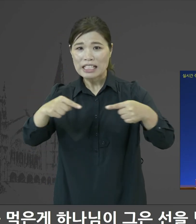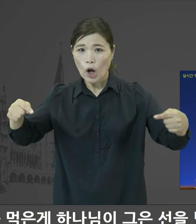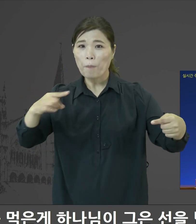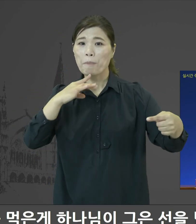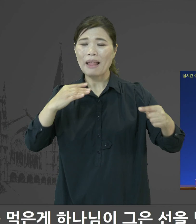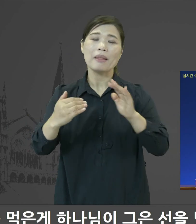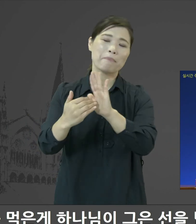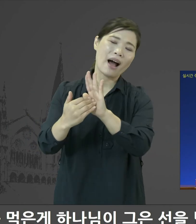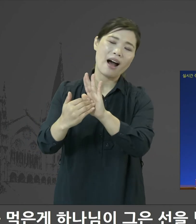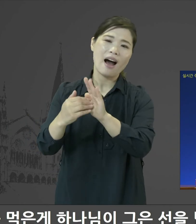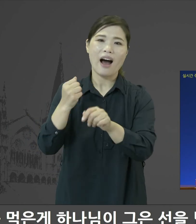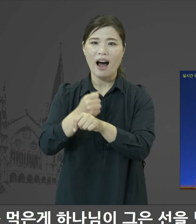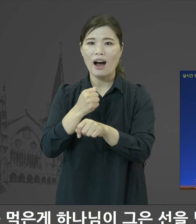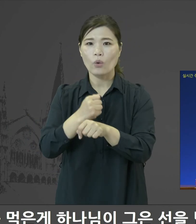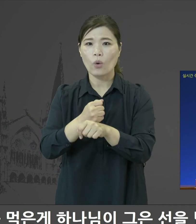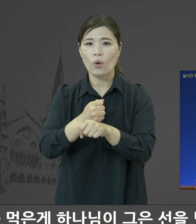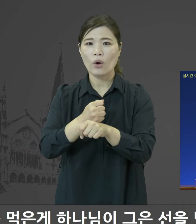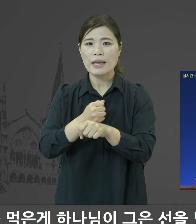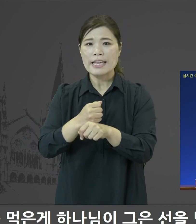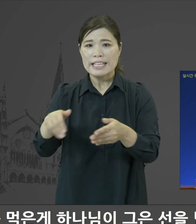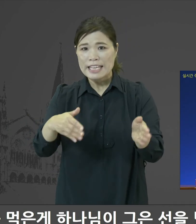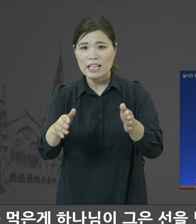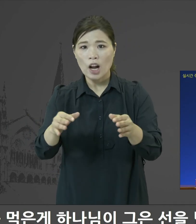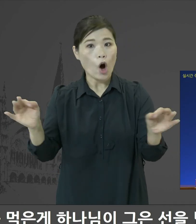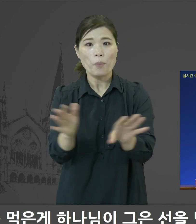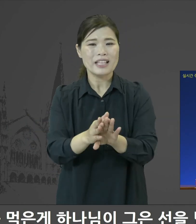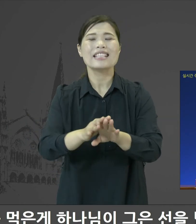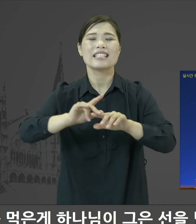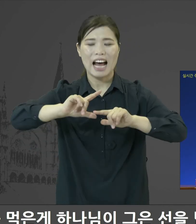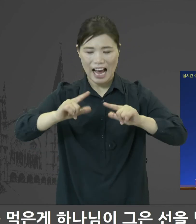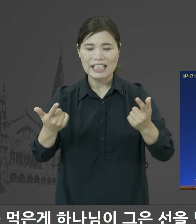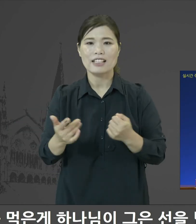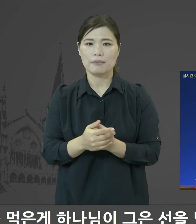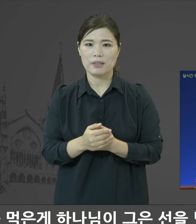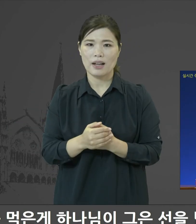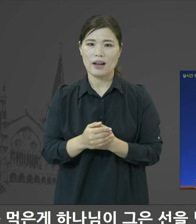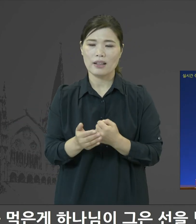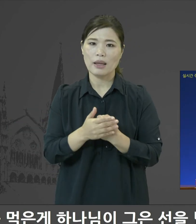못 들어오게 선만. 그 선을 넘어서는 게 죄 짓는 겁니다.